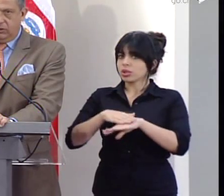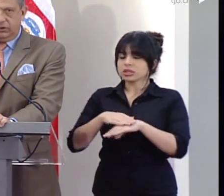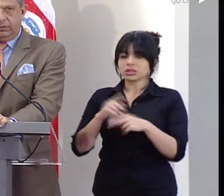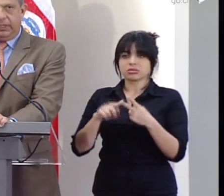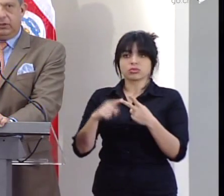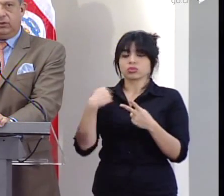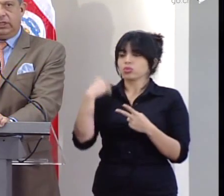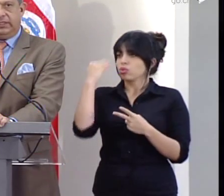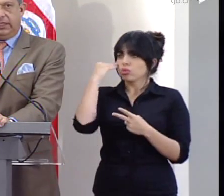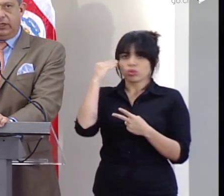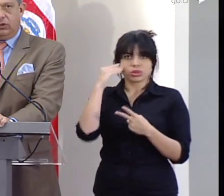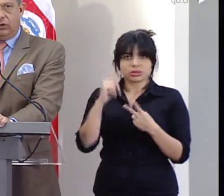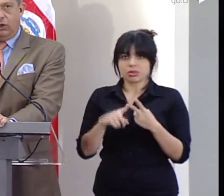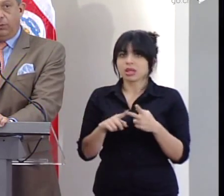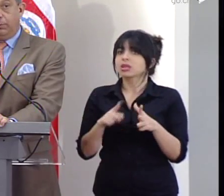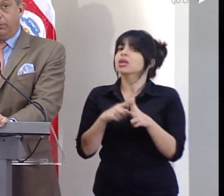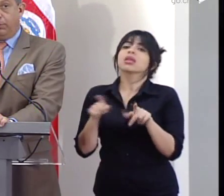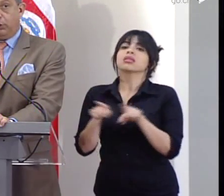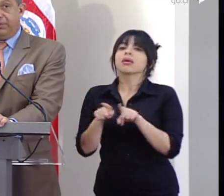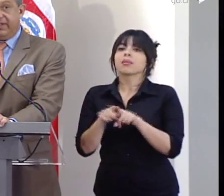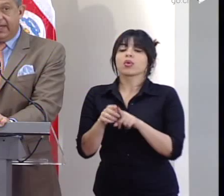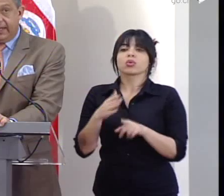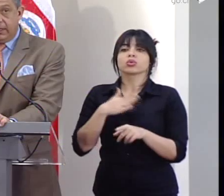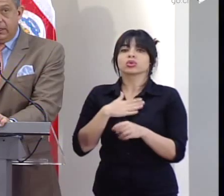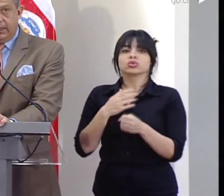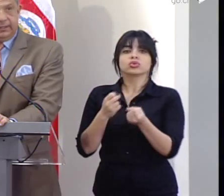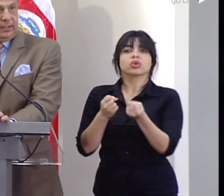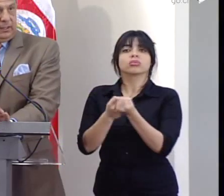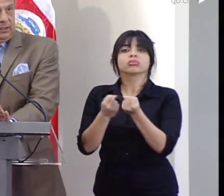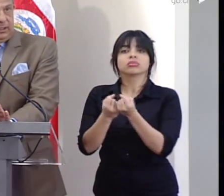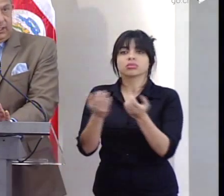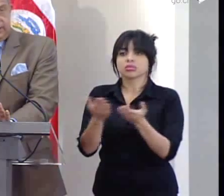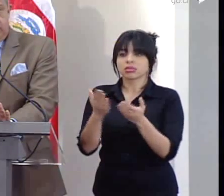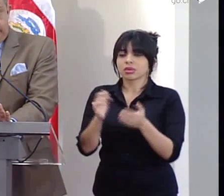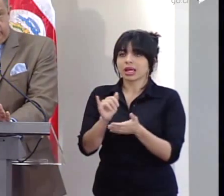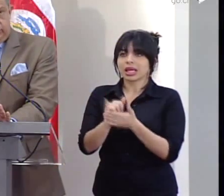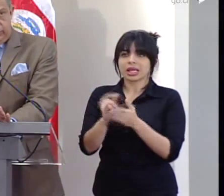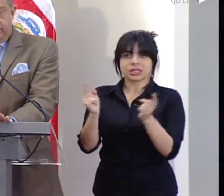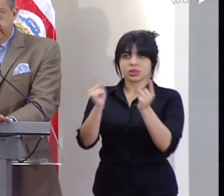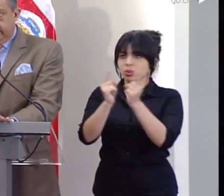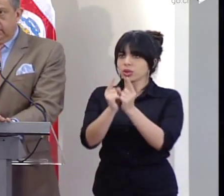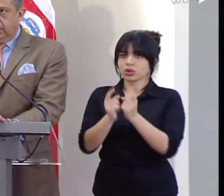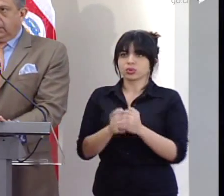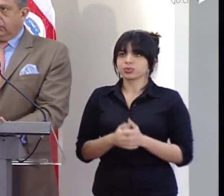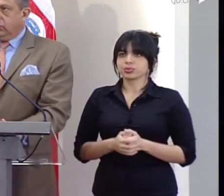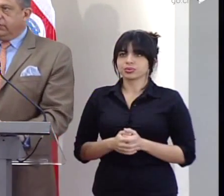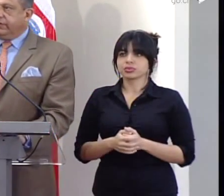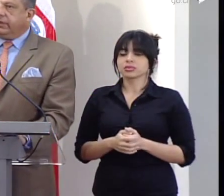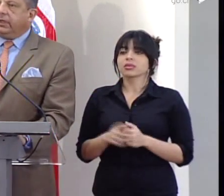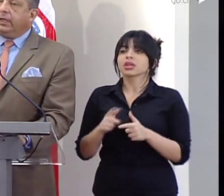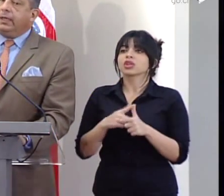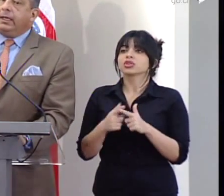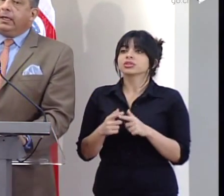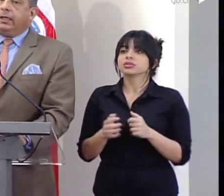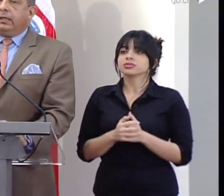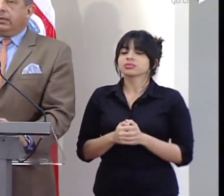mi conocimiento y sin que yo propiciara ese encuentro, ¿verdad?